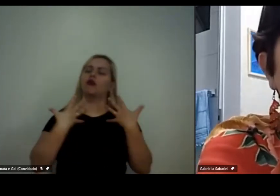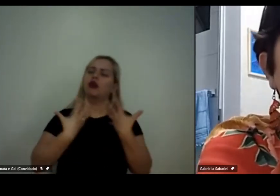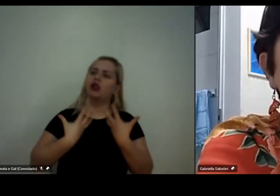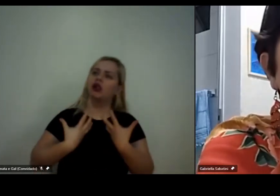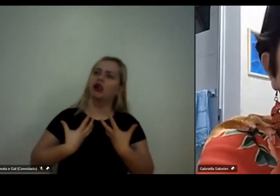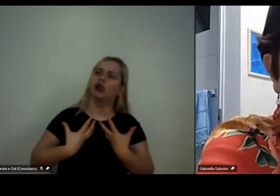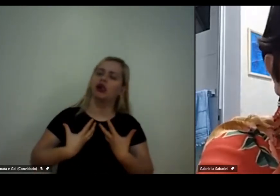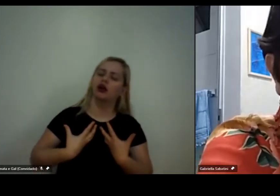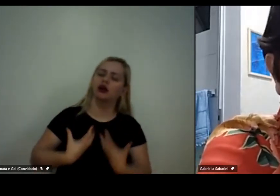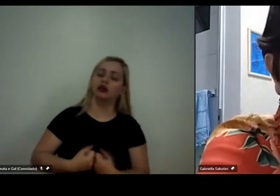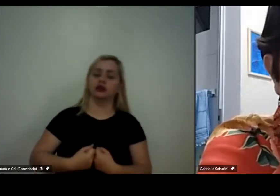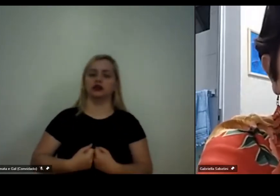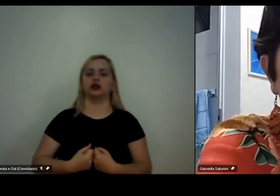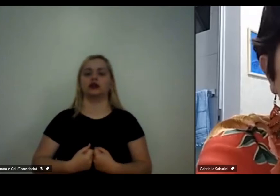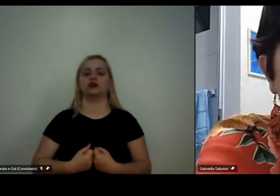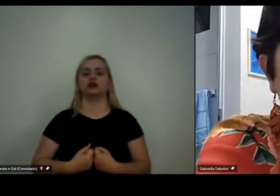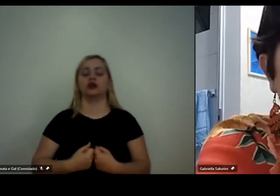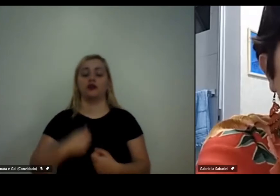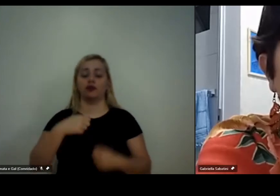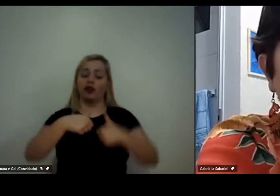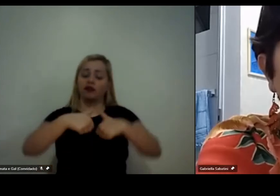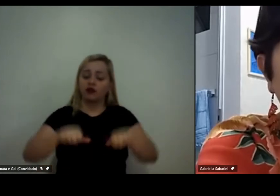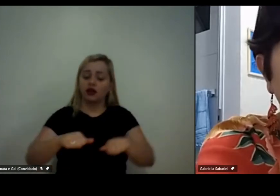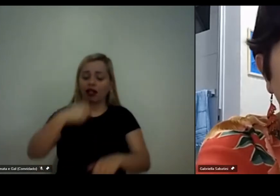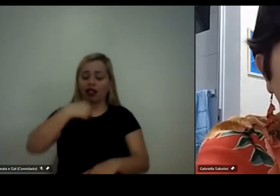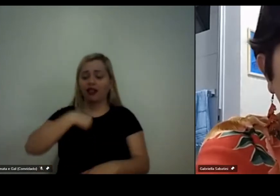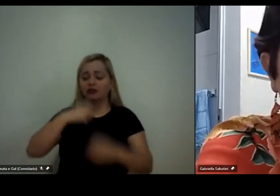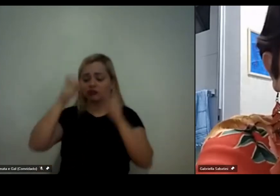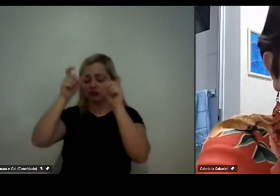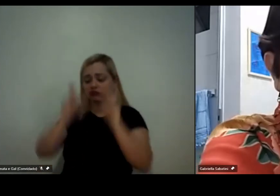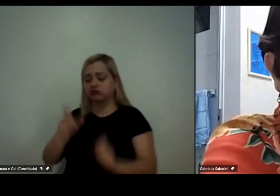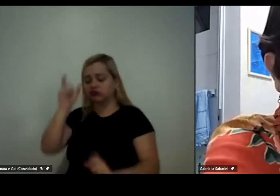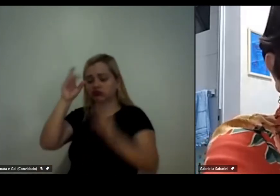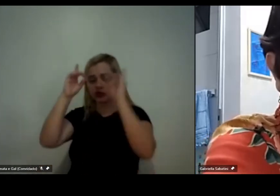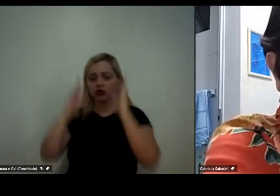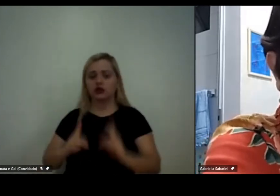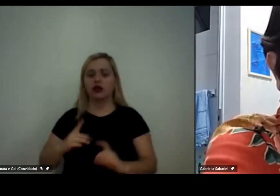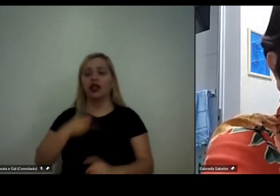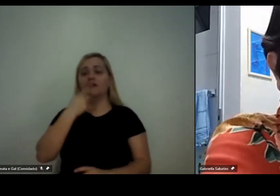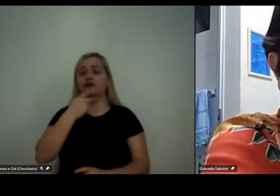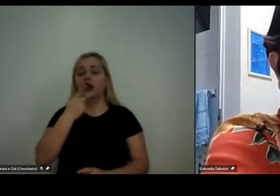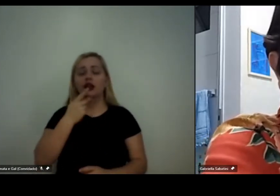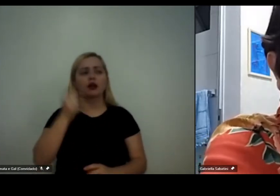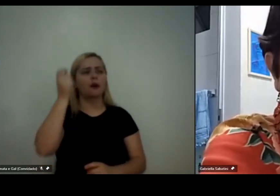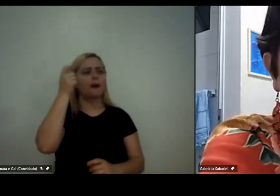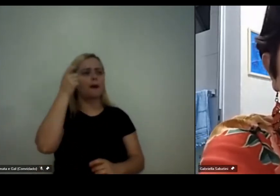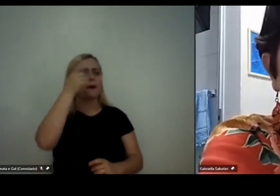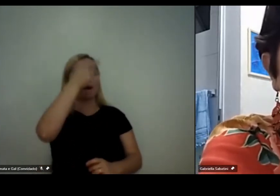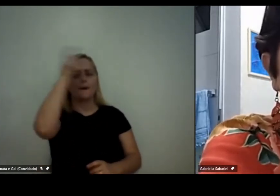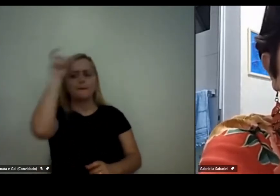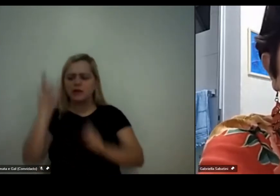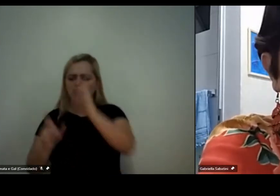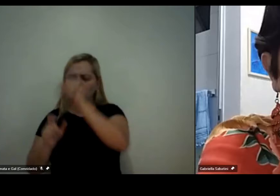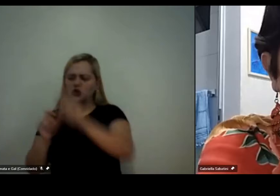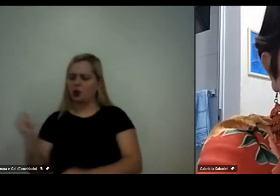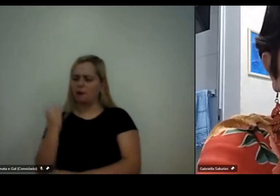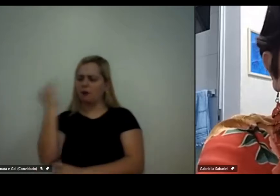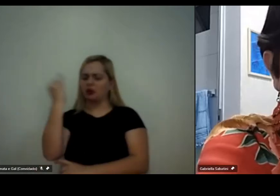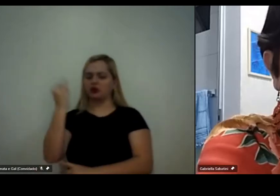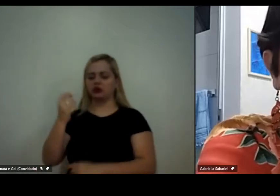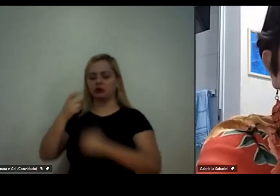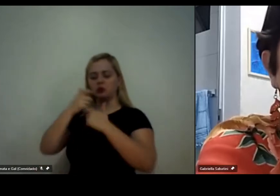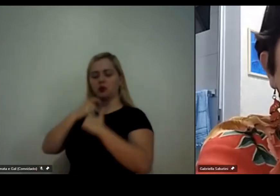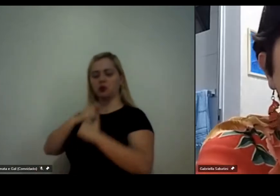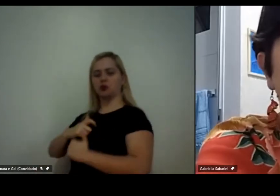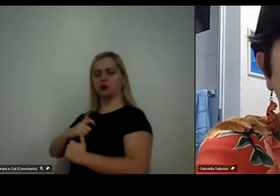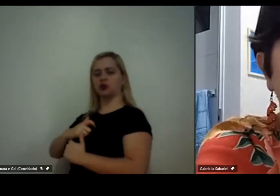exaustivamente, no estar neste corpo. Sabe, falar para pessoas importantes, requintadas, distintas,